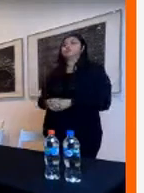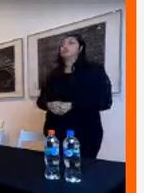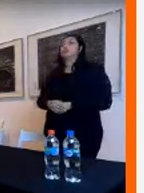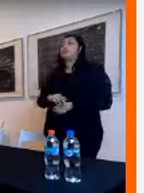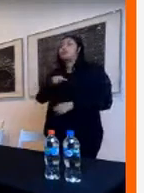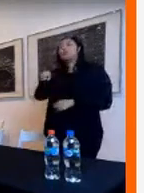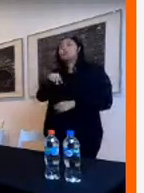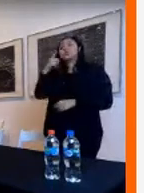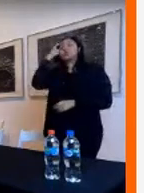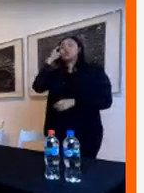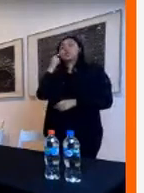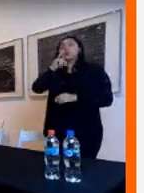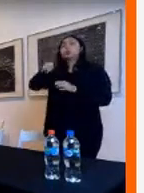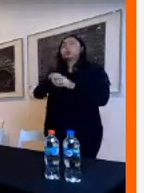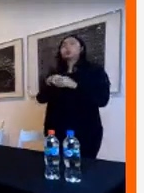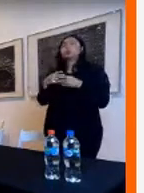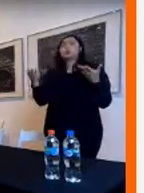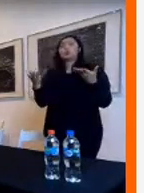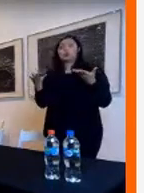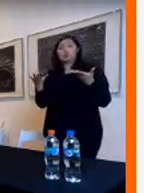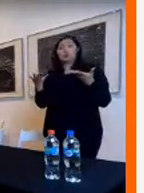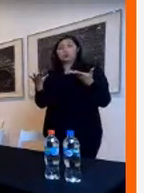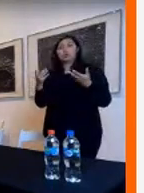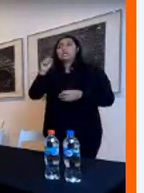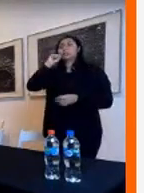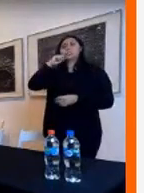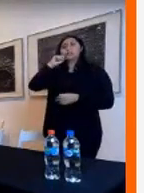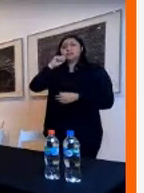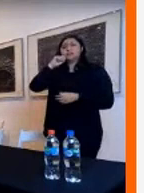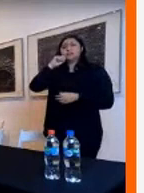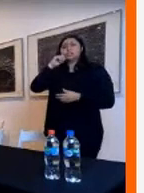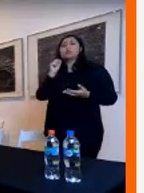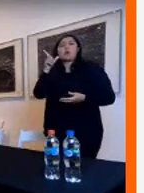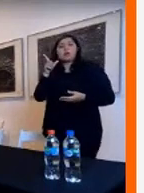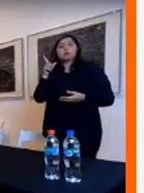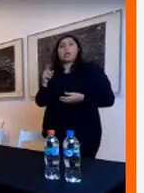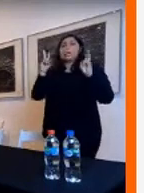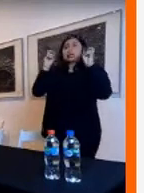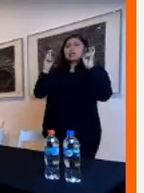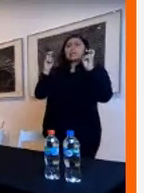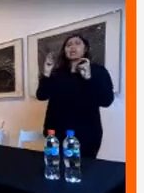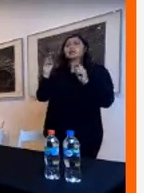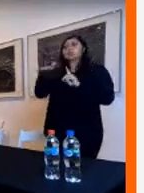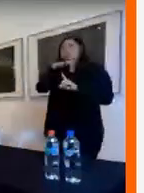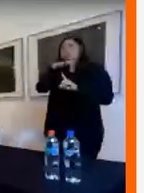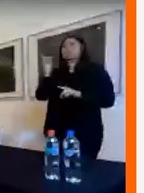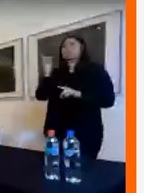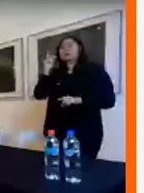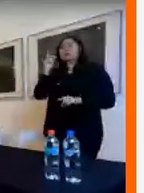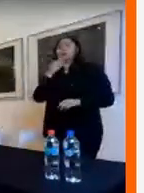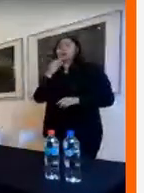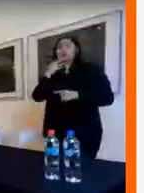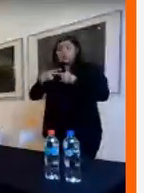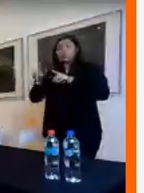Nosotros consideramos la inclusión en un sentido bien amplio, no solamente con temas de discapacidad, sino también con elementos